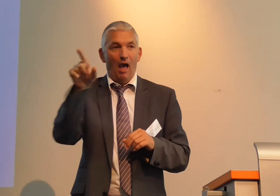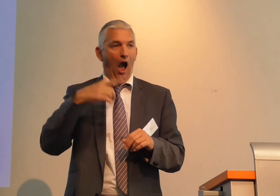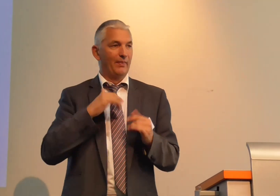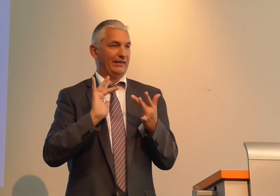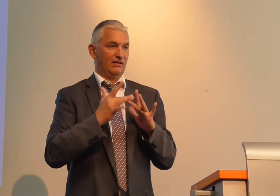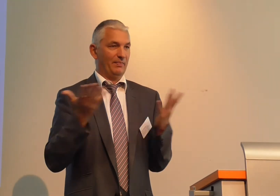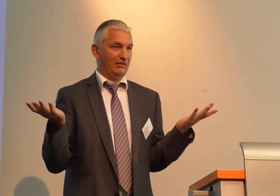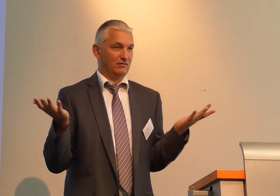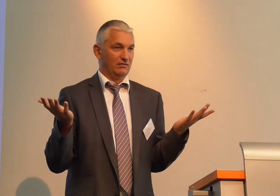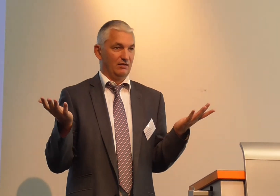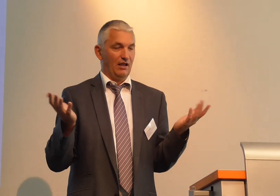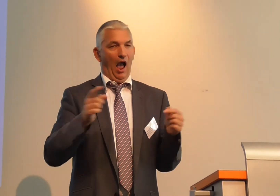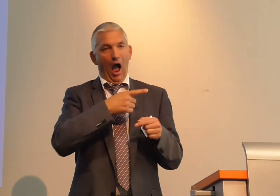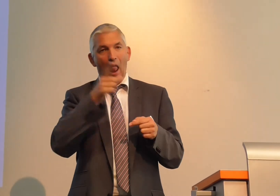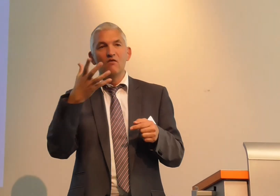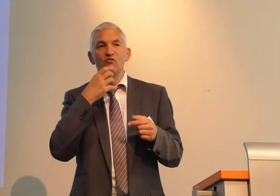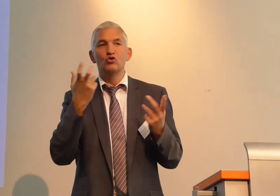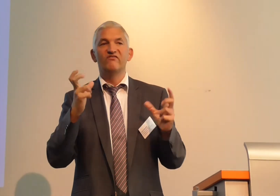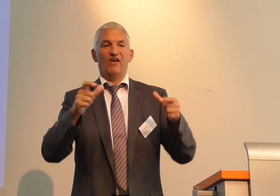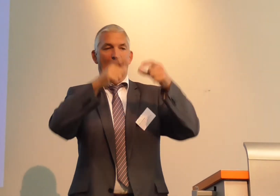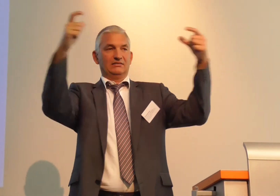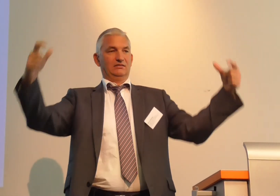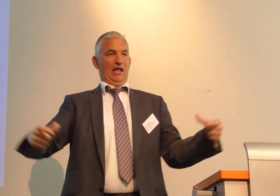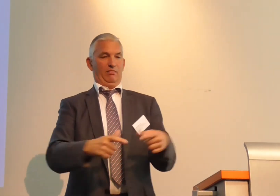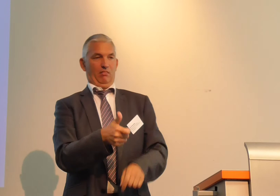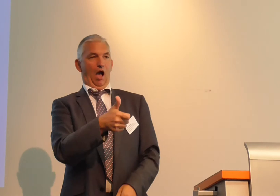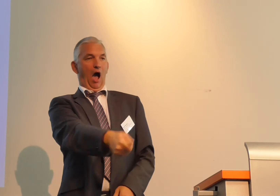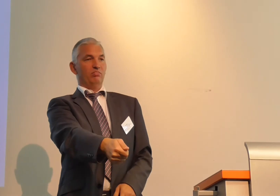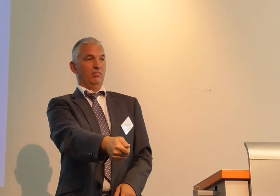werden. Sondern es ist ja auch so, dass nicht alle Leute Internet haben.